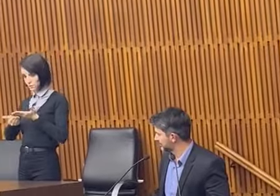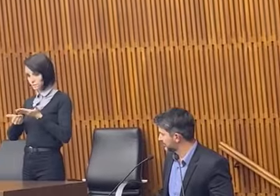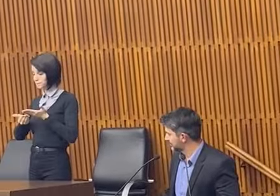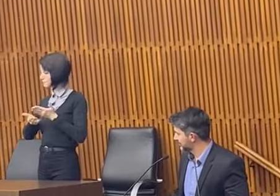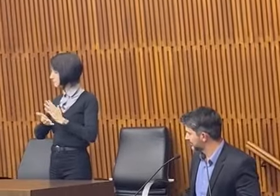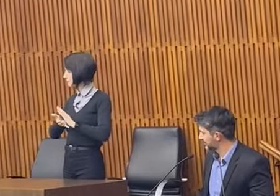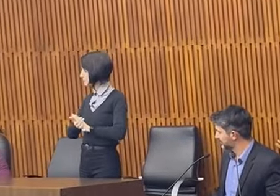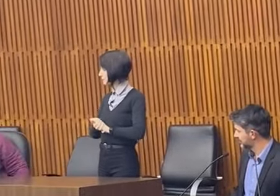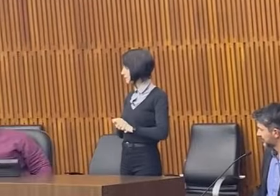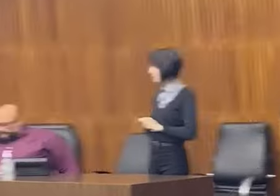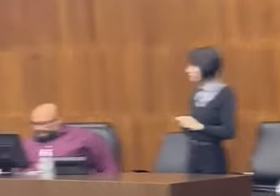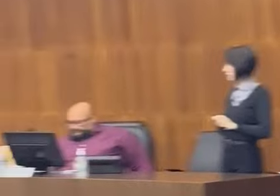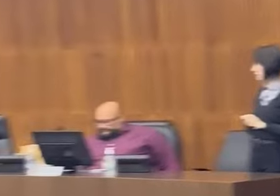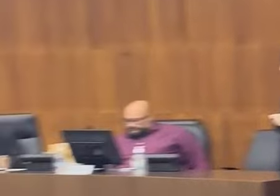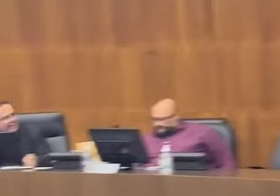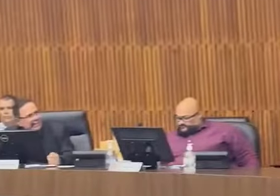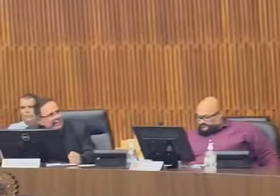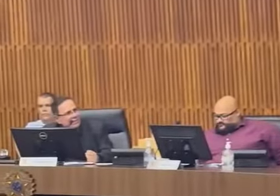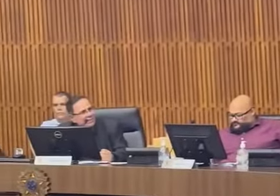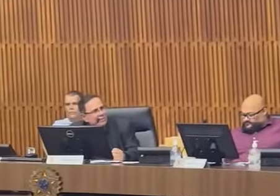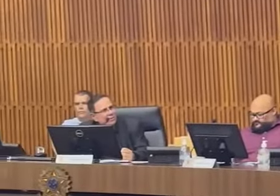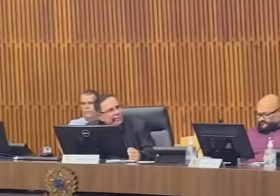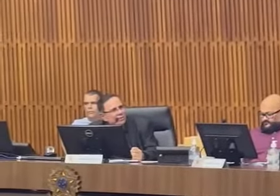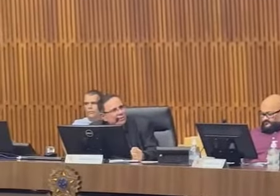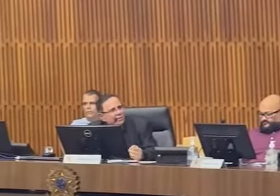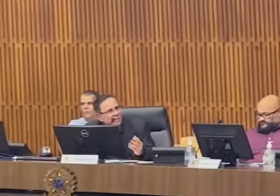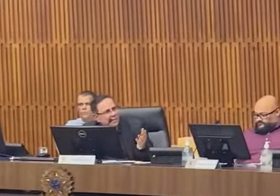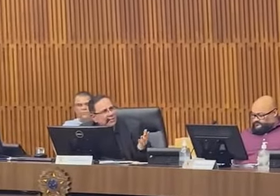nós não teremos Vossa Excelência no PT.